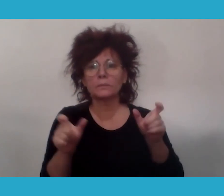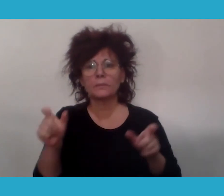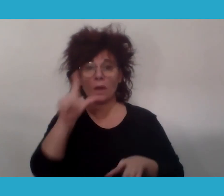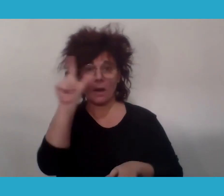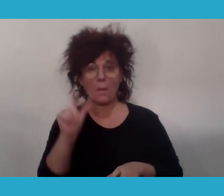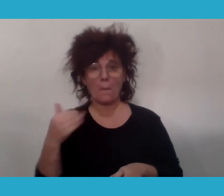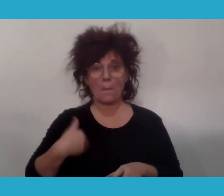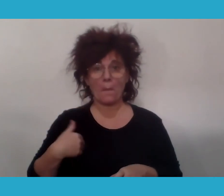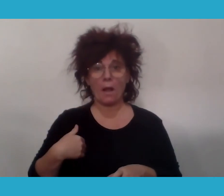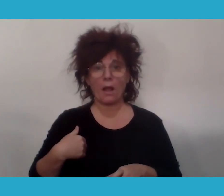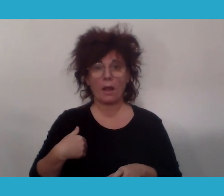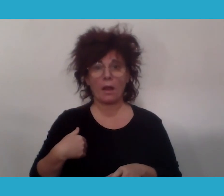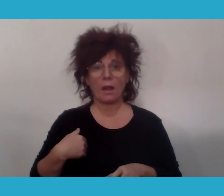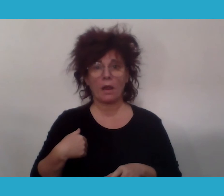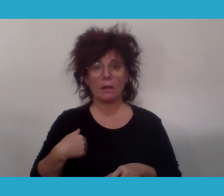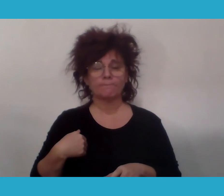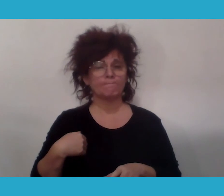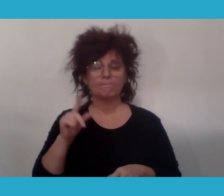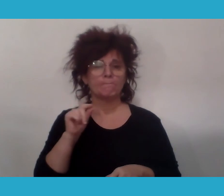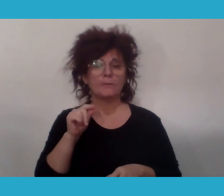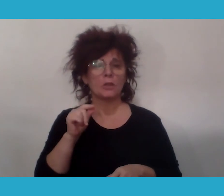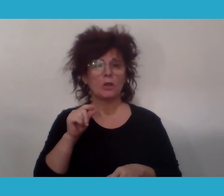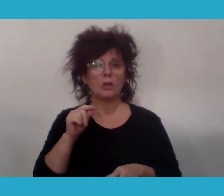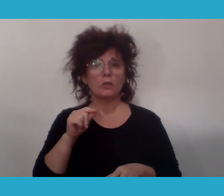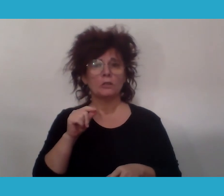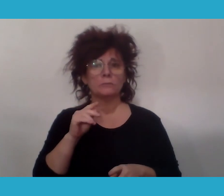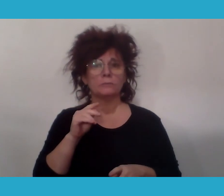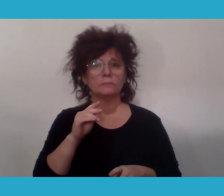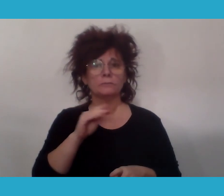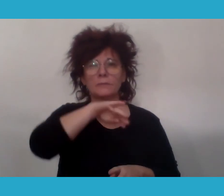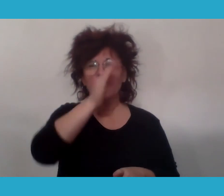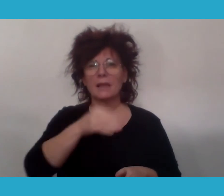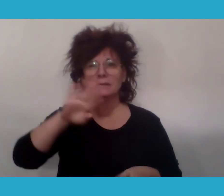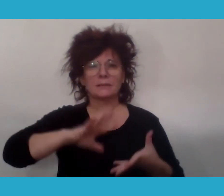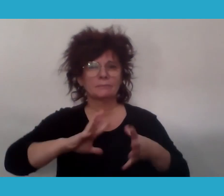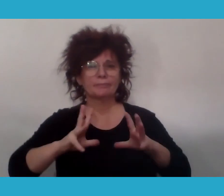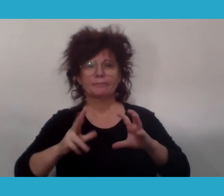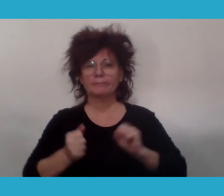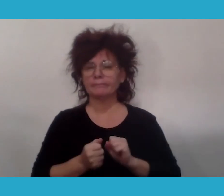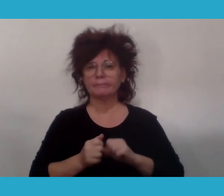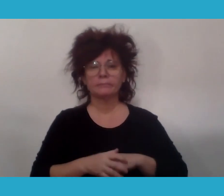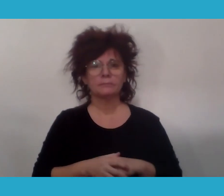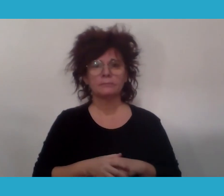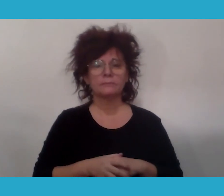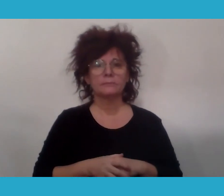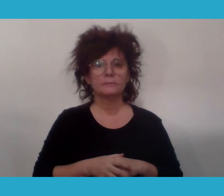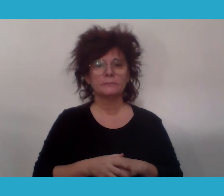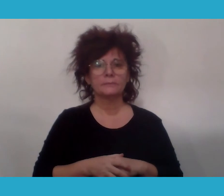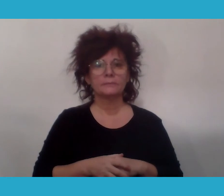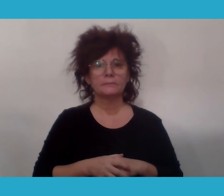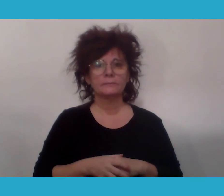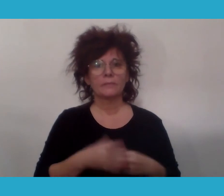del país les ha dolido el daño irreparable de los incendios de las sierras. Se refiere seguidamente a la parte proponente y